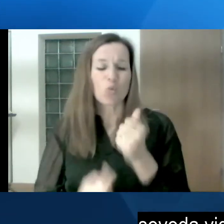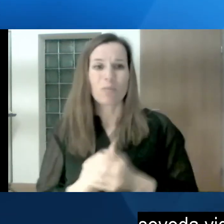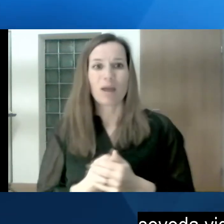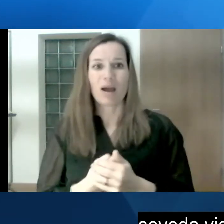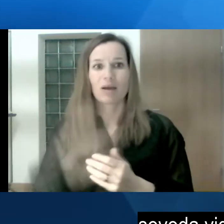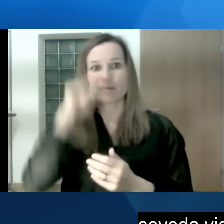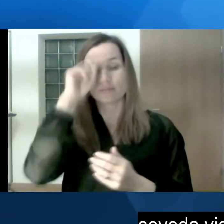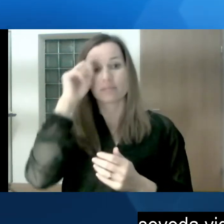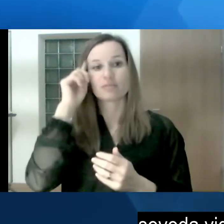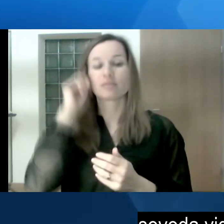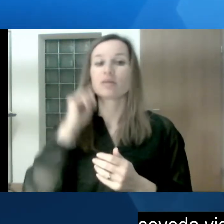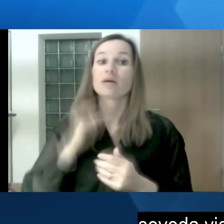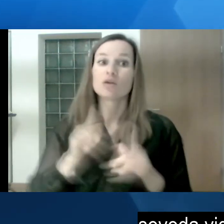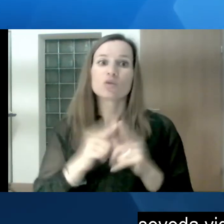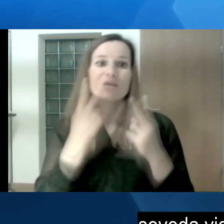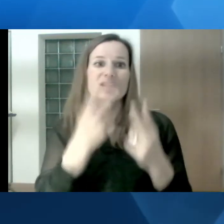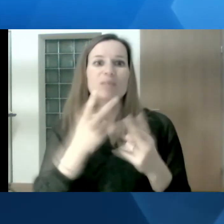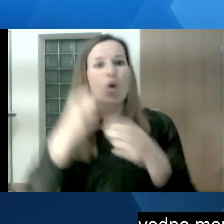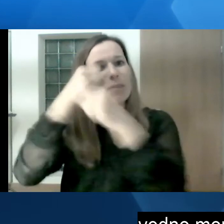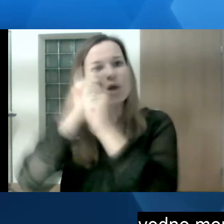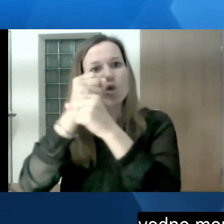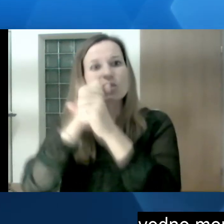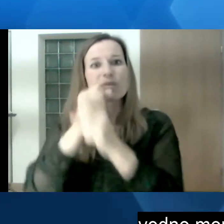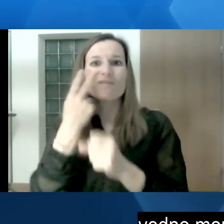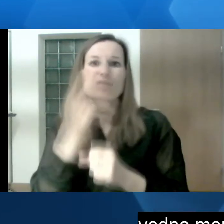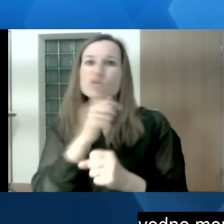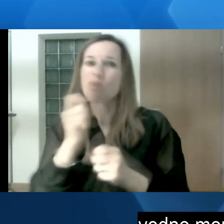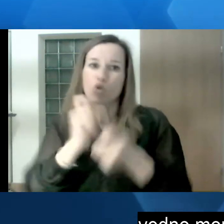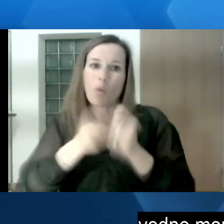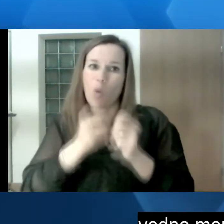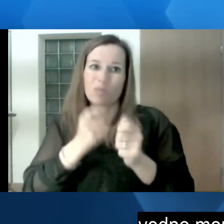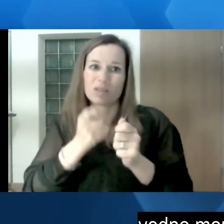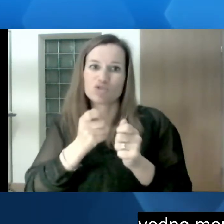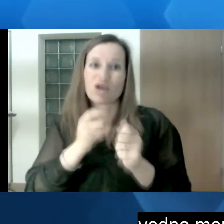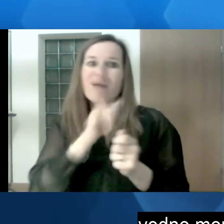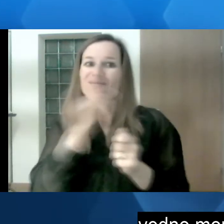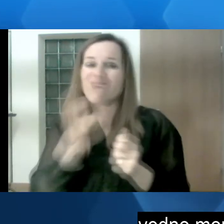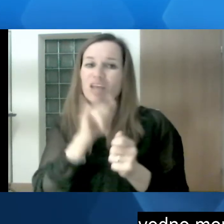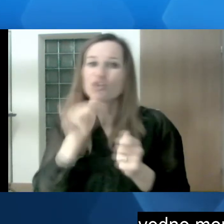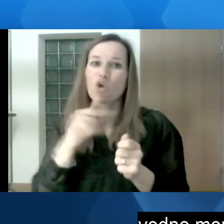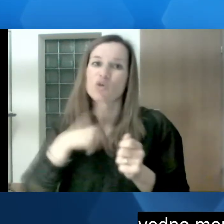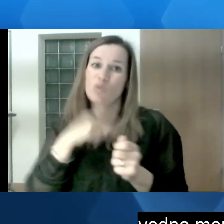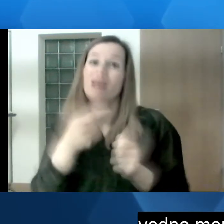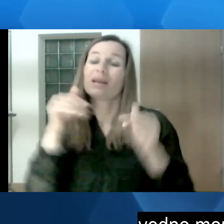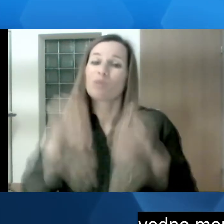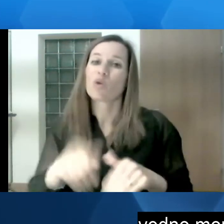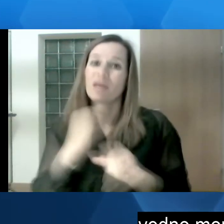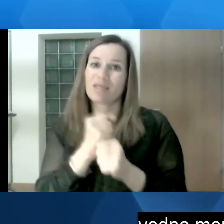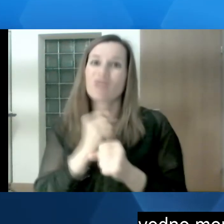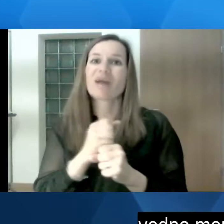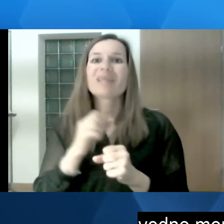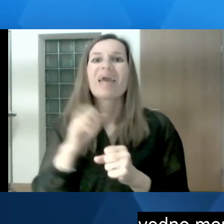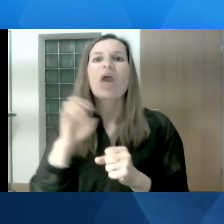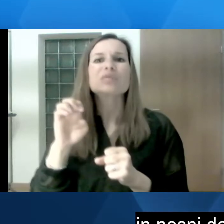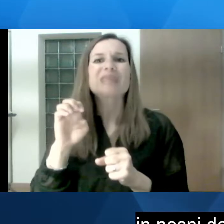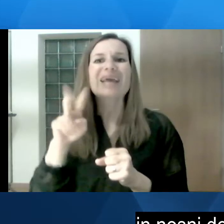z otomikroskopijo samo do bobniča. Vedno smo rekli, mora delovati Eustahijeva troblja, se pravi,